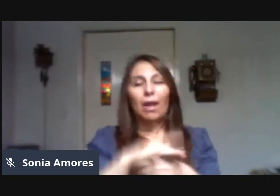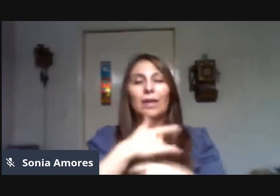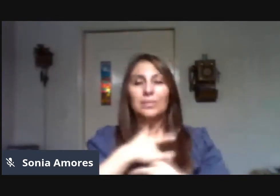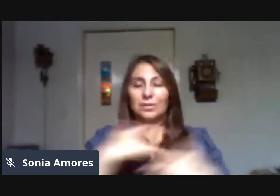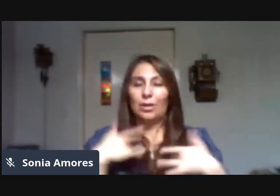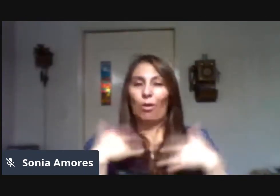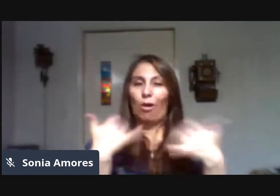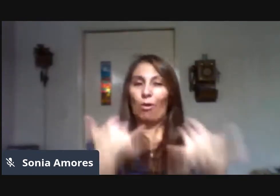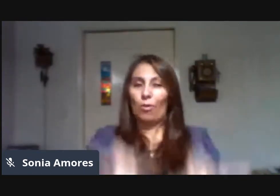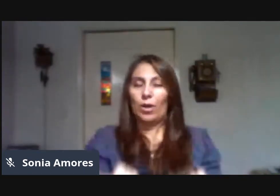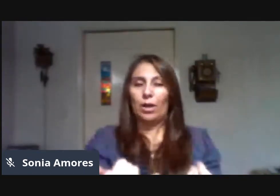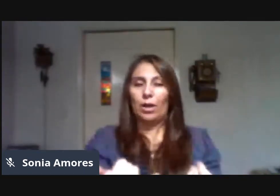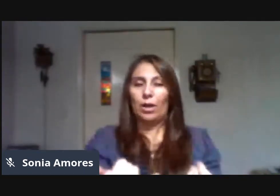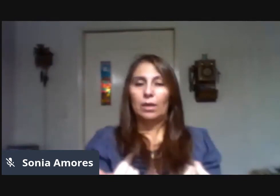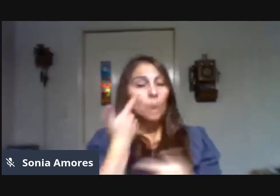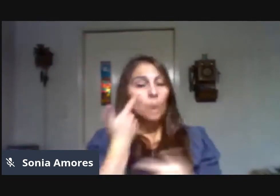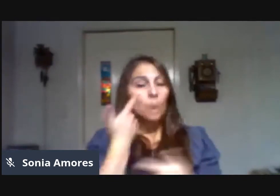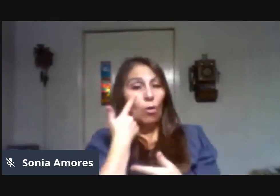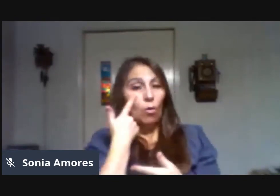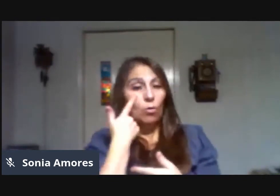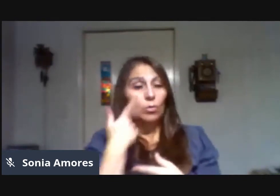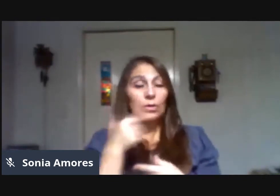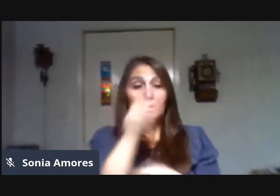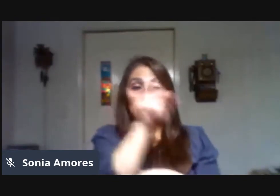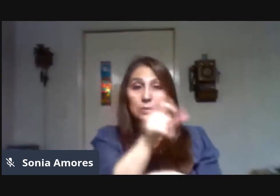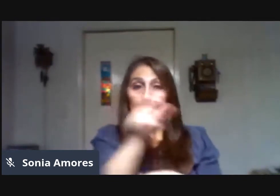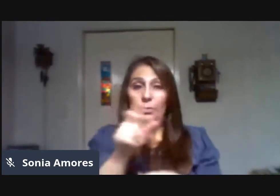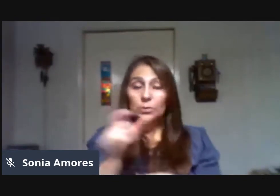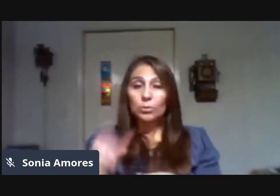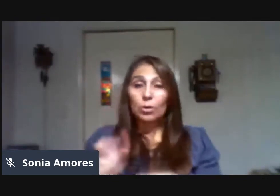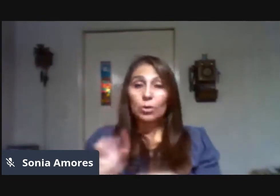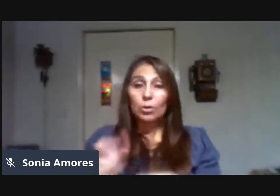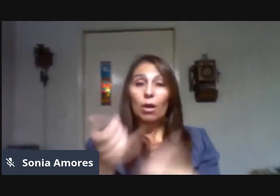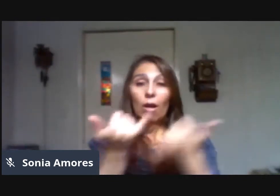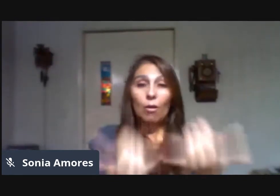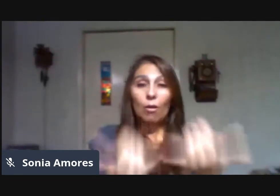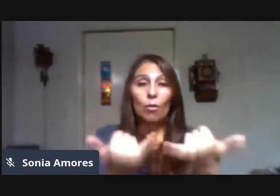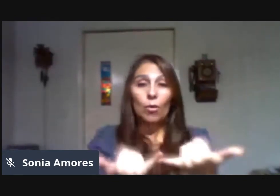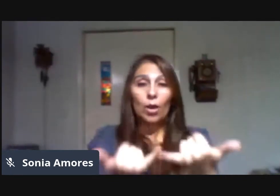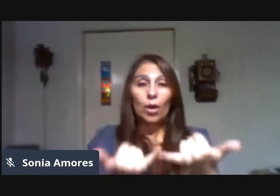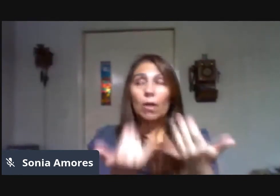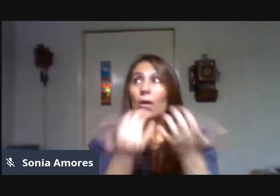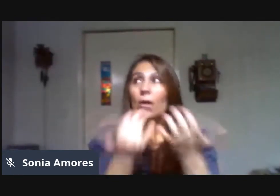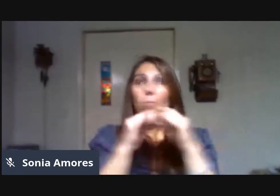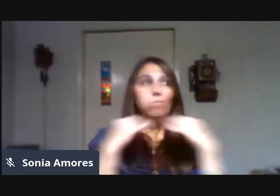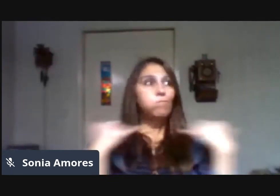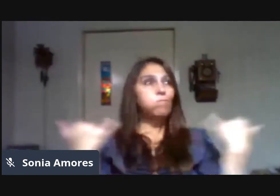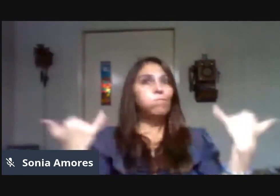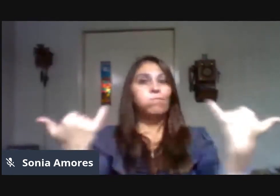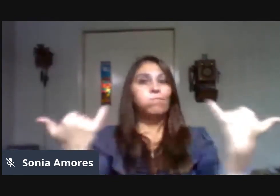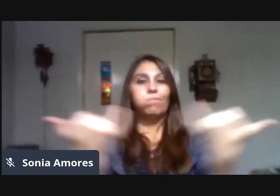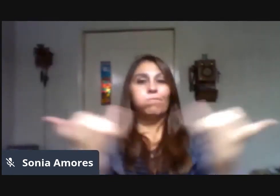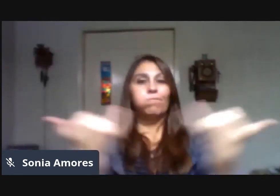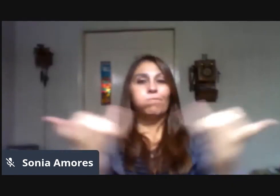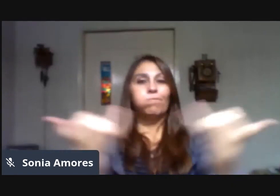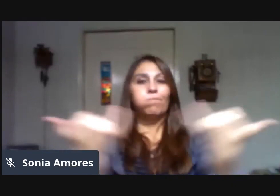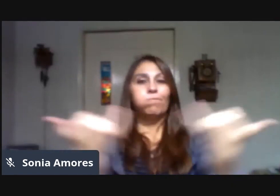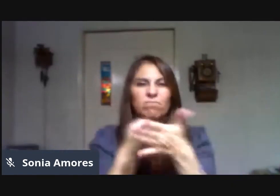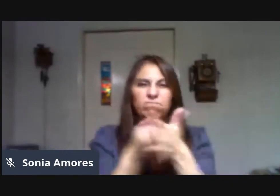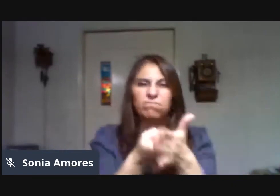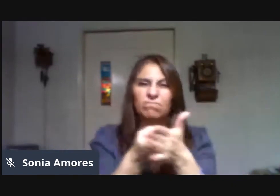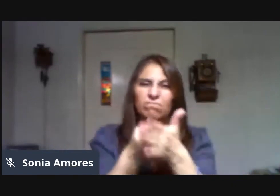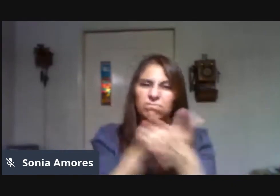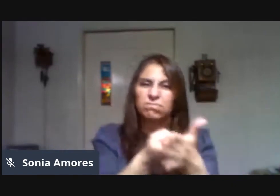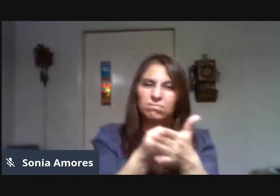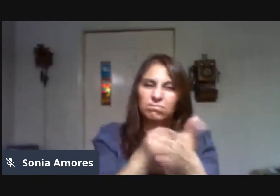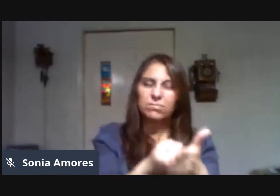la ciudadanía, el pueblo, no cabe dentro de este mundo que presiona para que sea el sistema